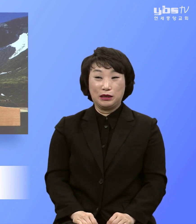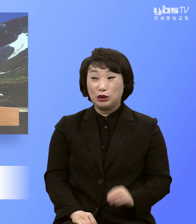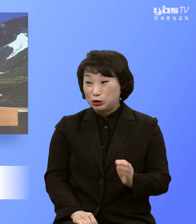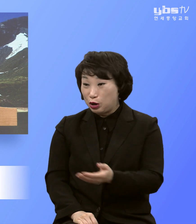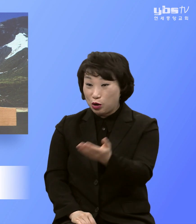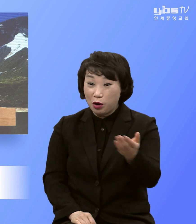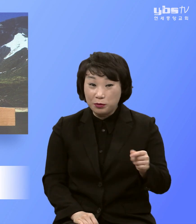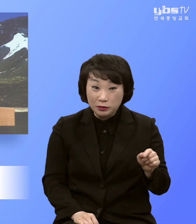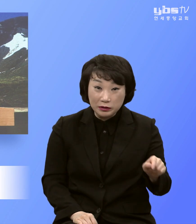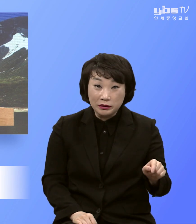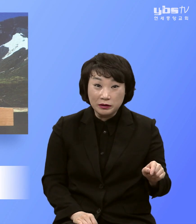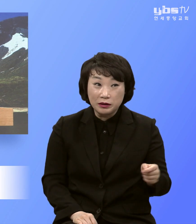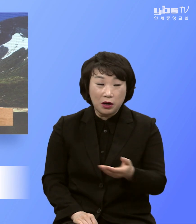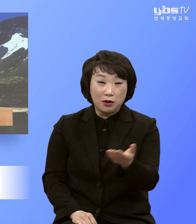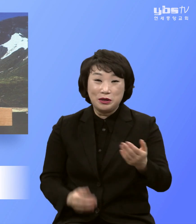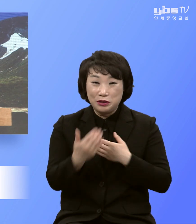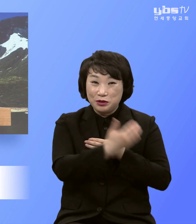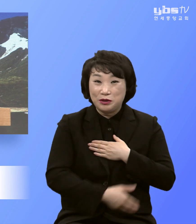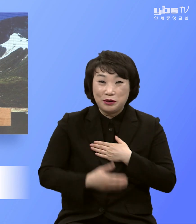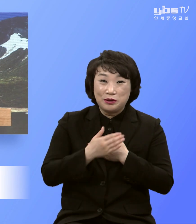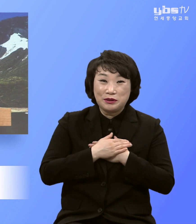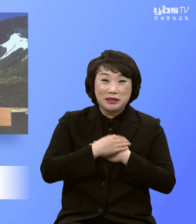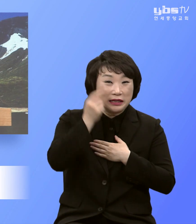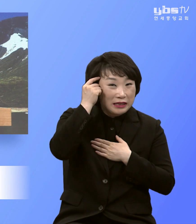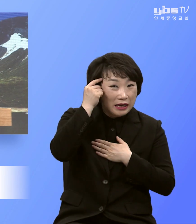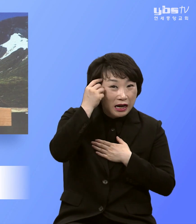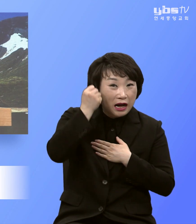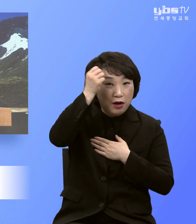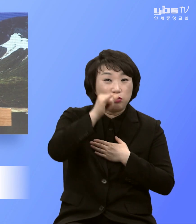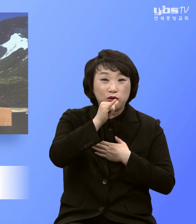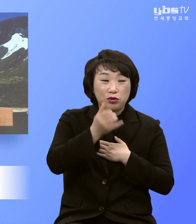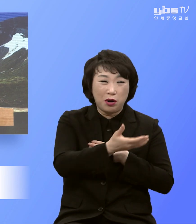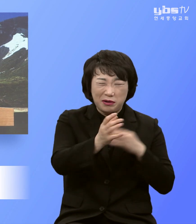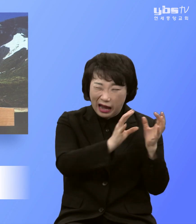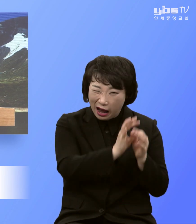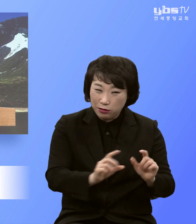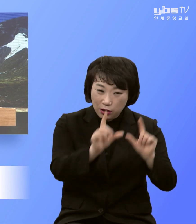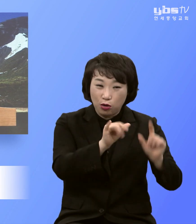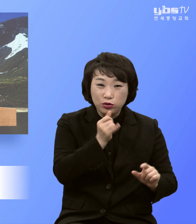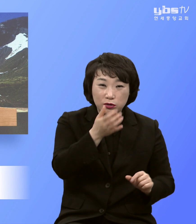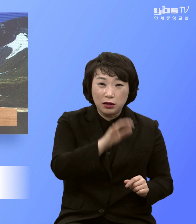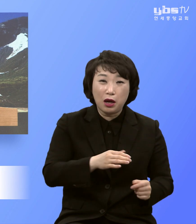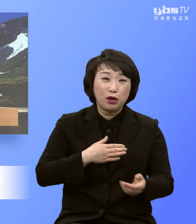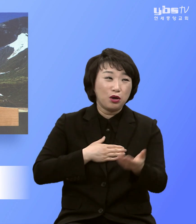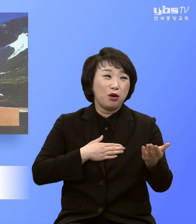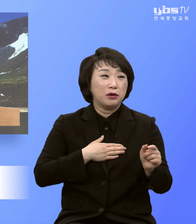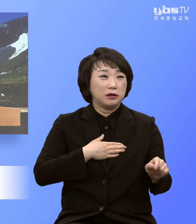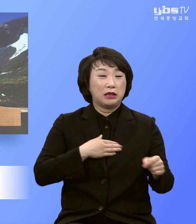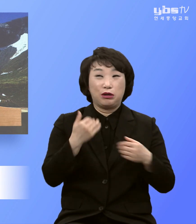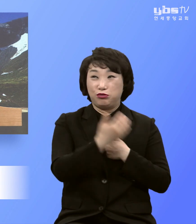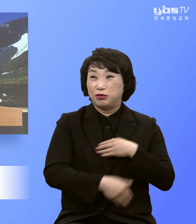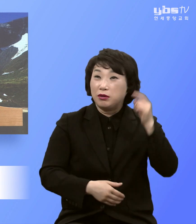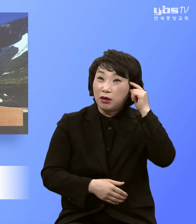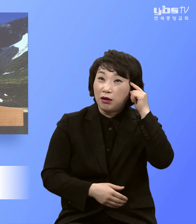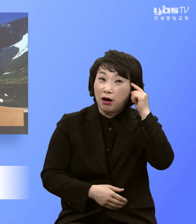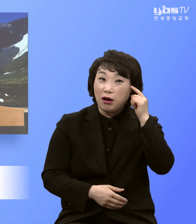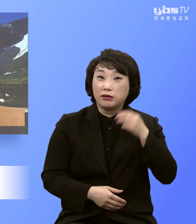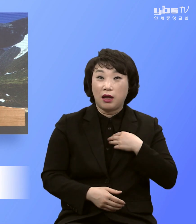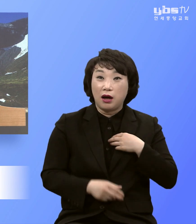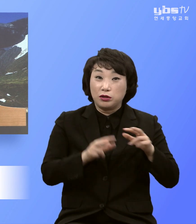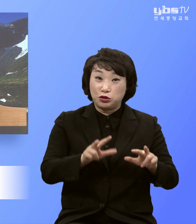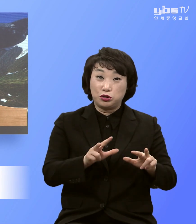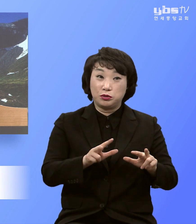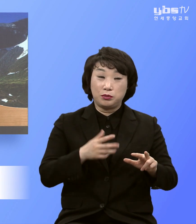그런데 여러분들이 육신의 생각으로 상주에 살고 있으면서도 내가 육신의 생각으로